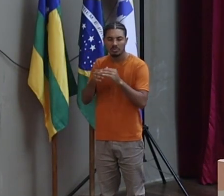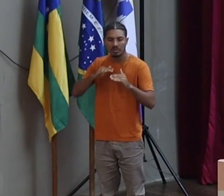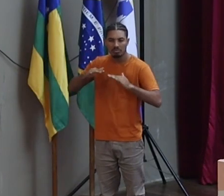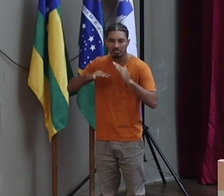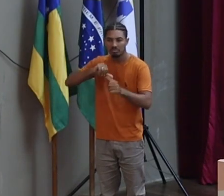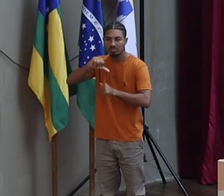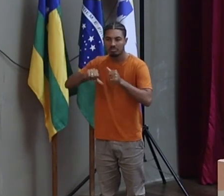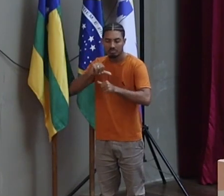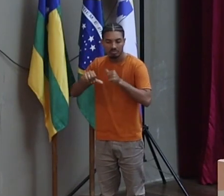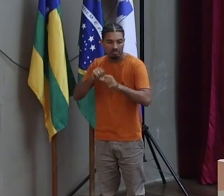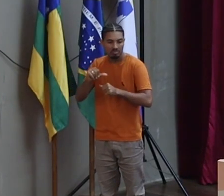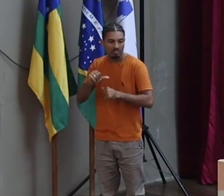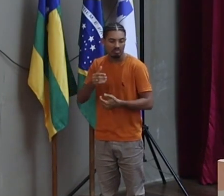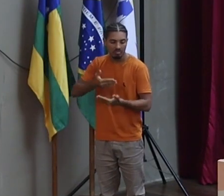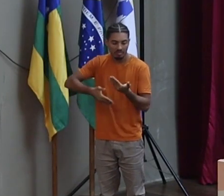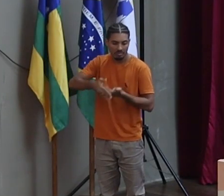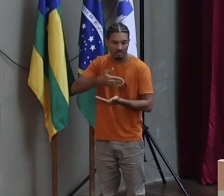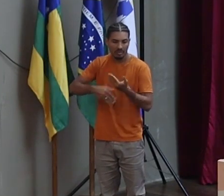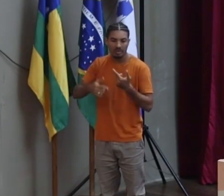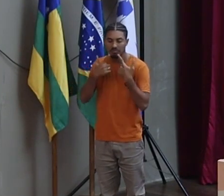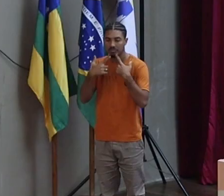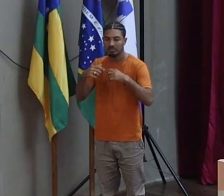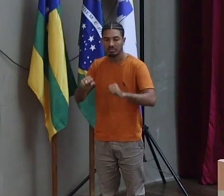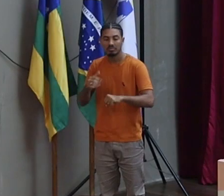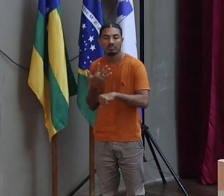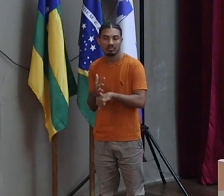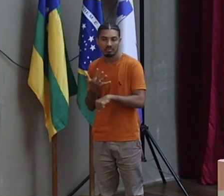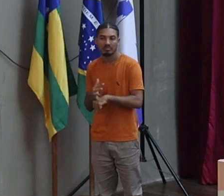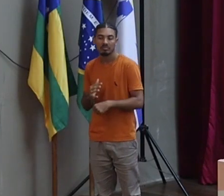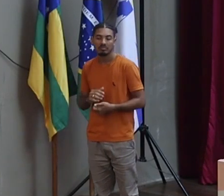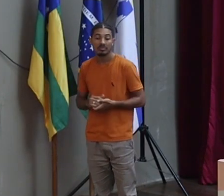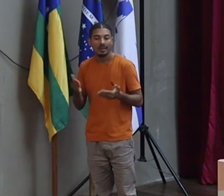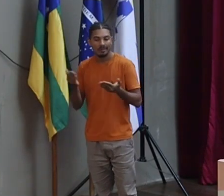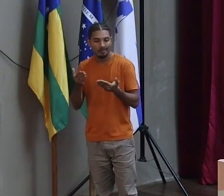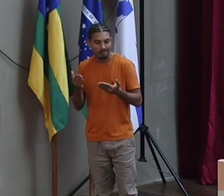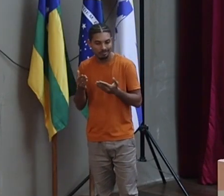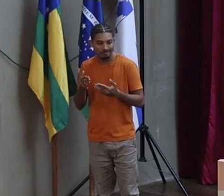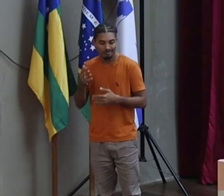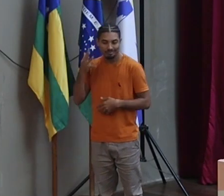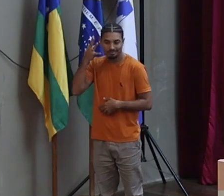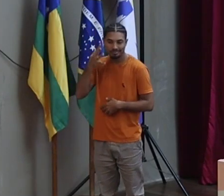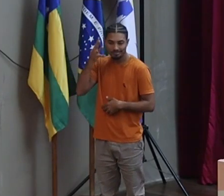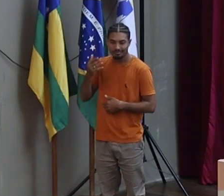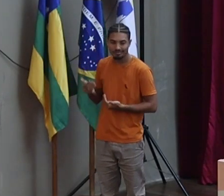e as mudanças, né, que envolvem a linguística aplicada. Então, agora, passo a palavra para a querida professora Claudiana